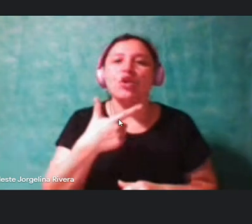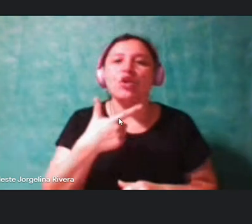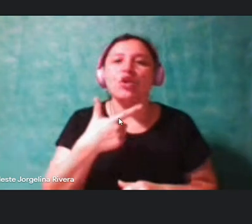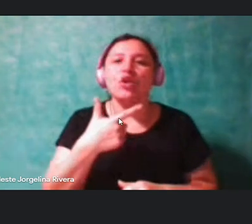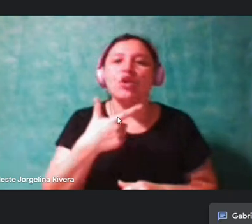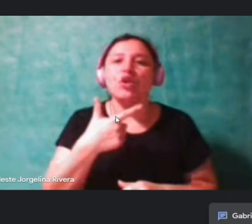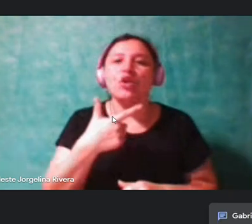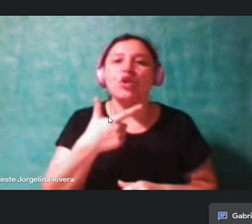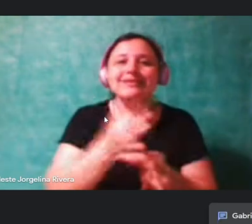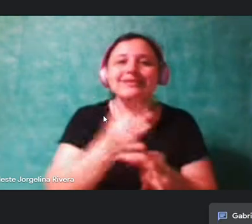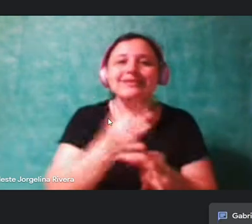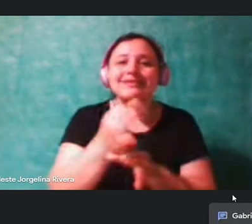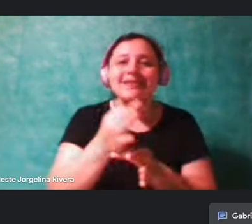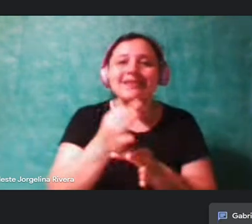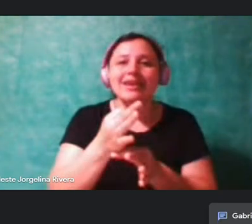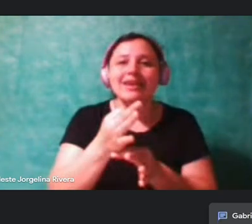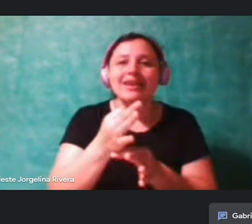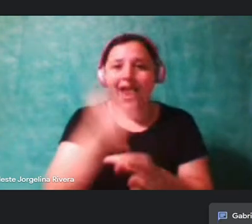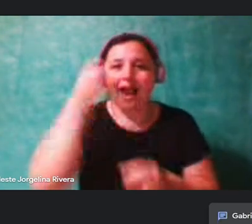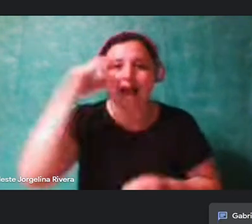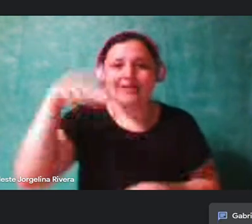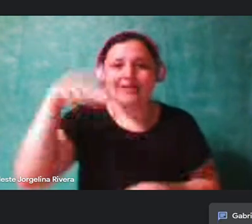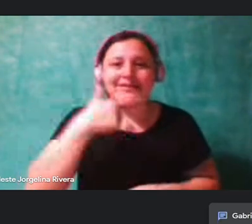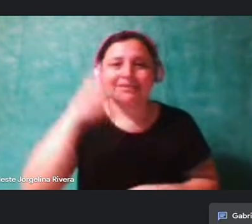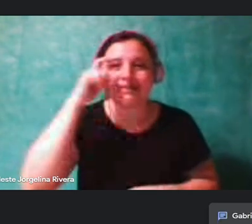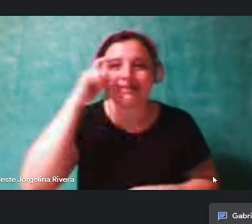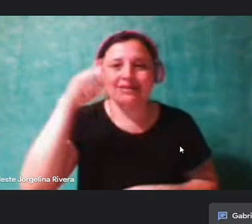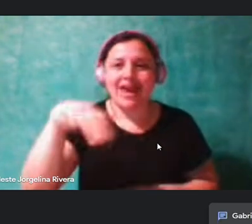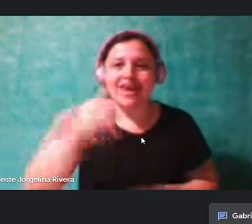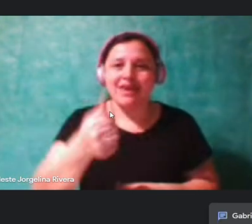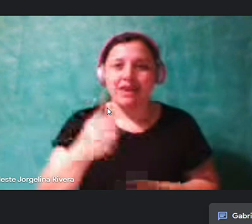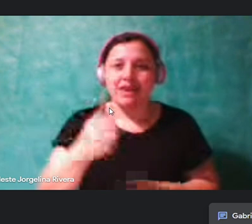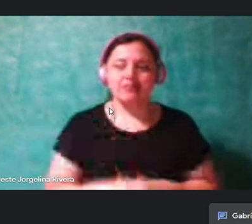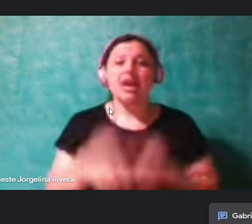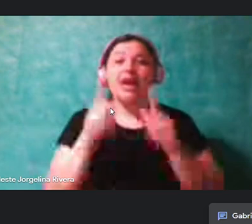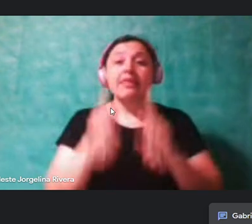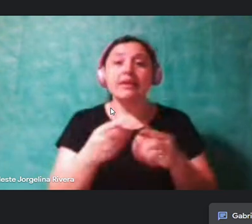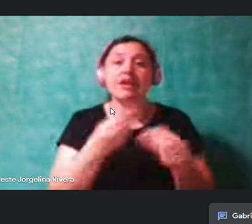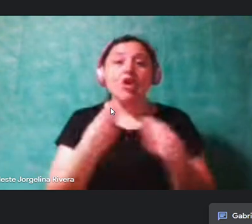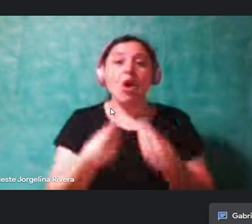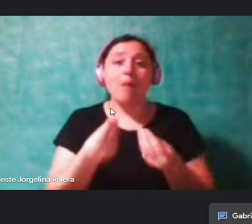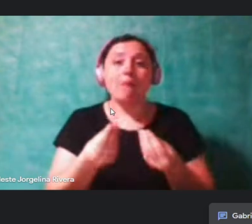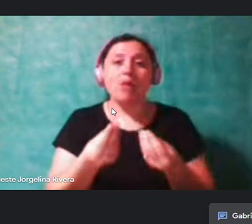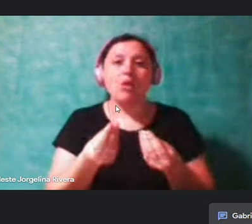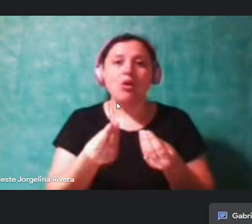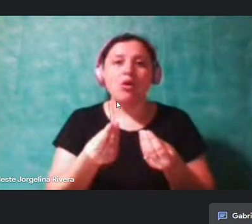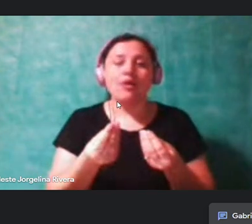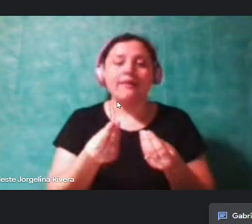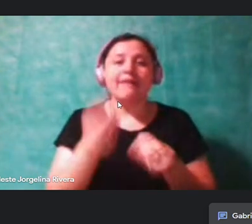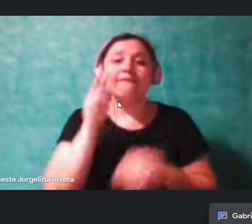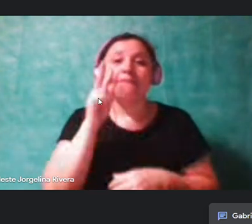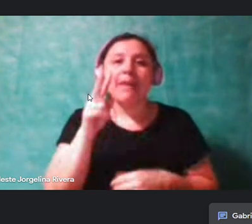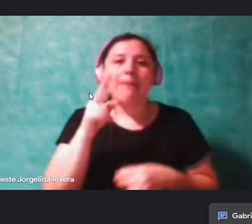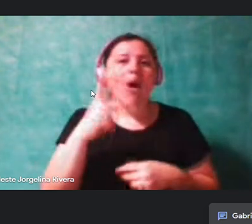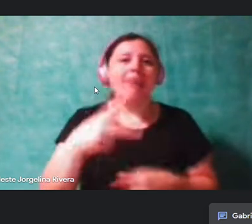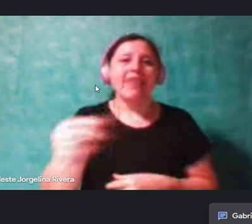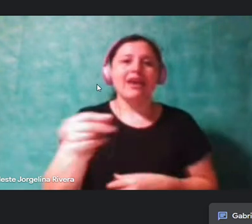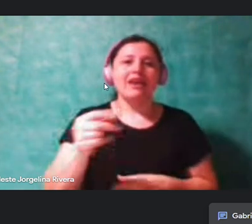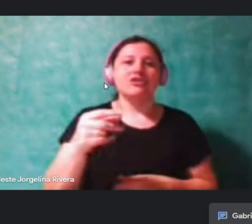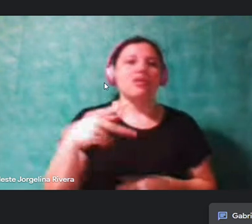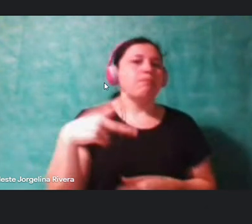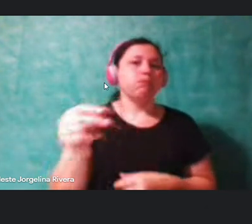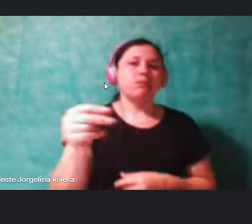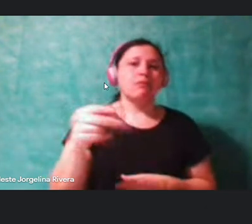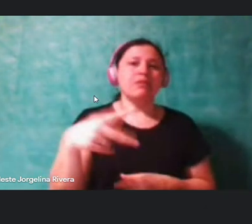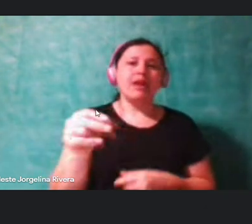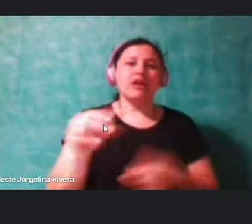también sirve para la negación. O sea, que si yo tengo el